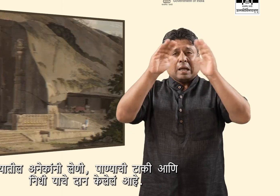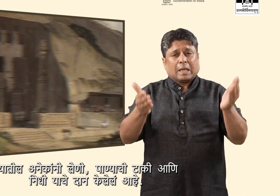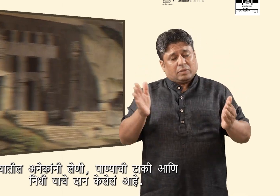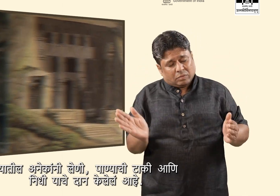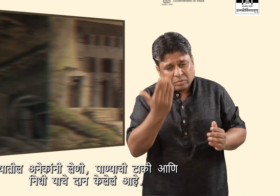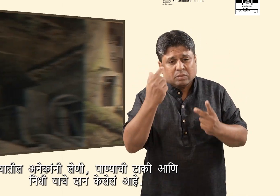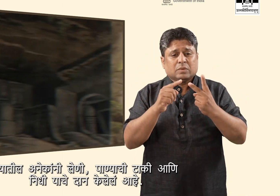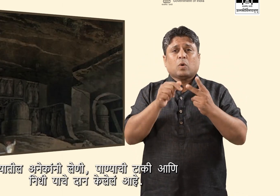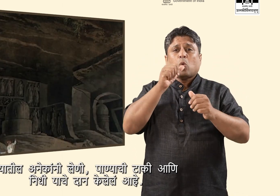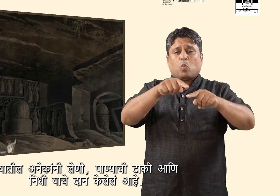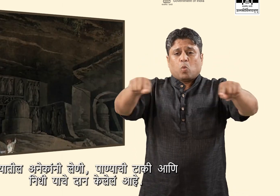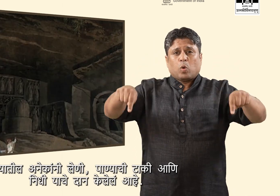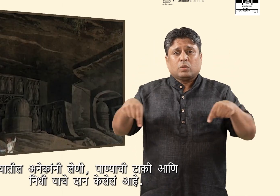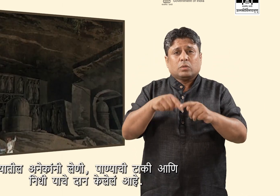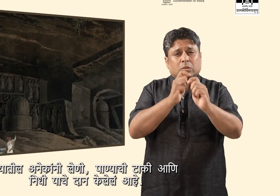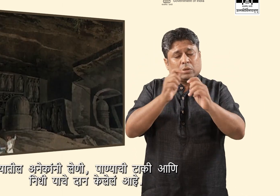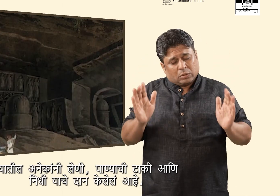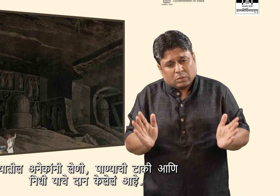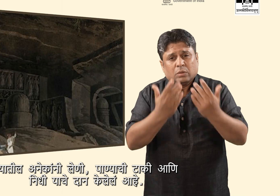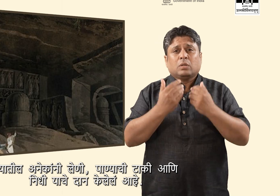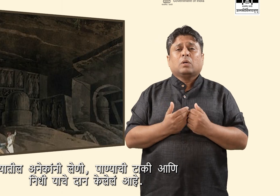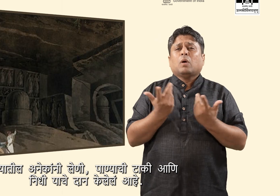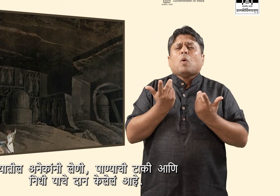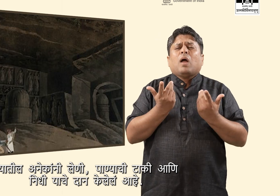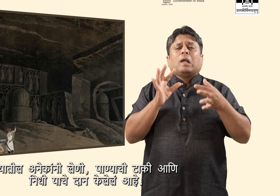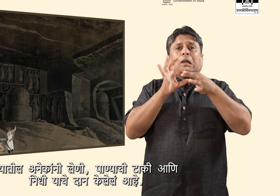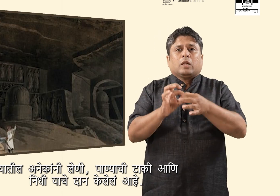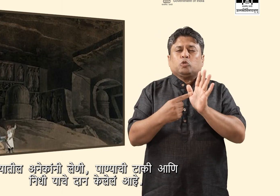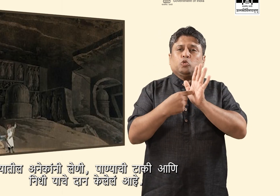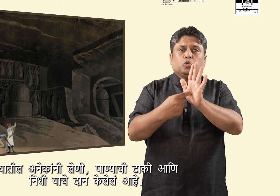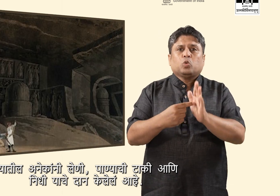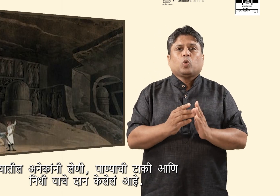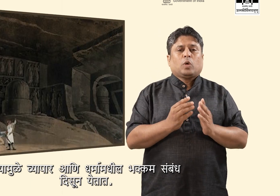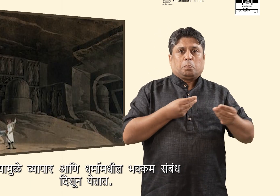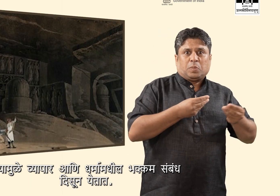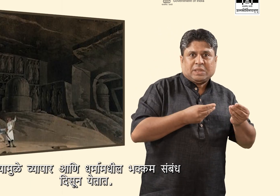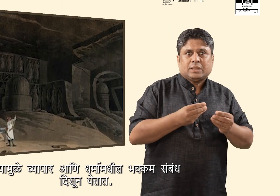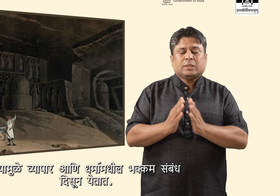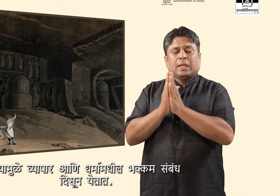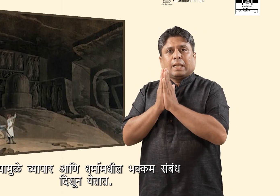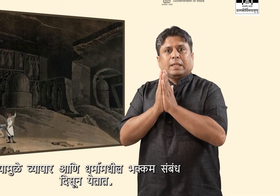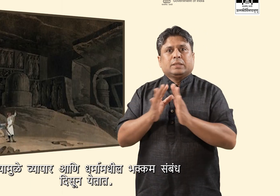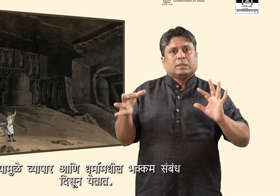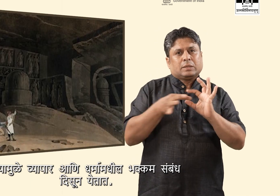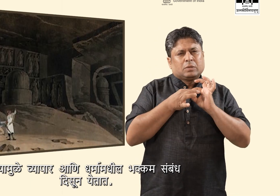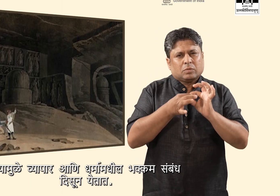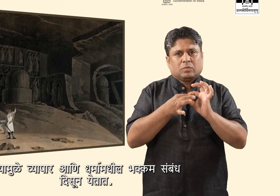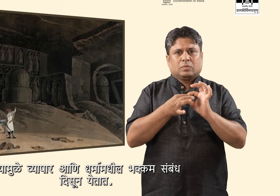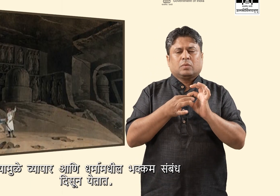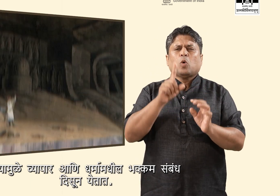त्यातील अनेकांनी लेणी, पाण्याची टाकी आणि निधी याचं दान केलेलं आहे, ज्यामुळे व्यापार आणि धर्मामधील भक्कम